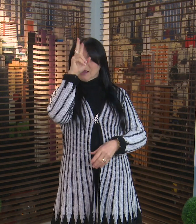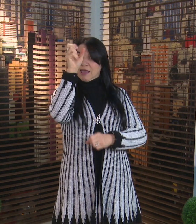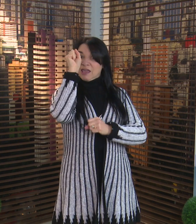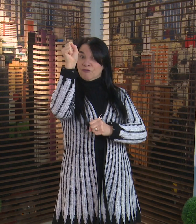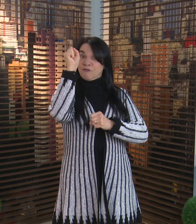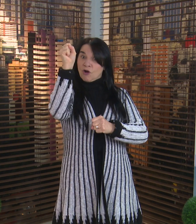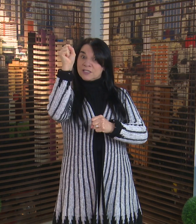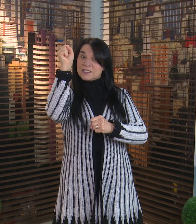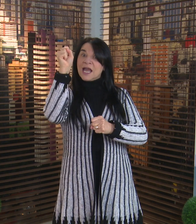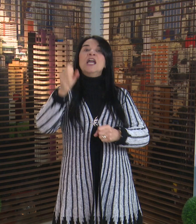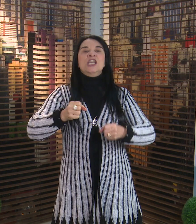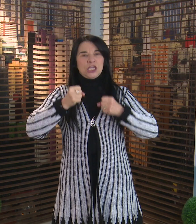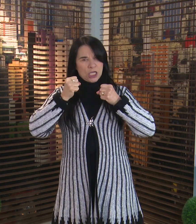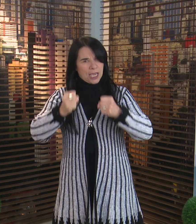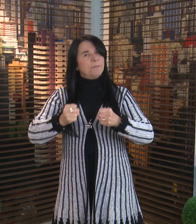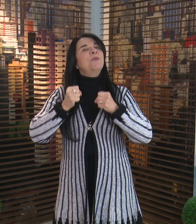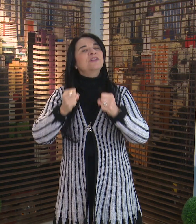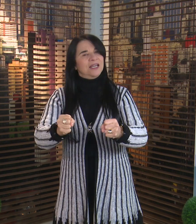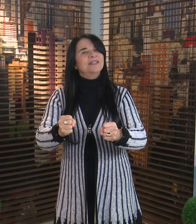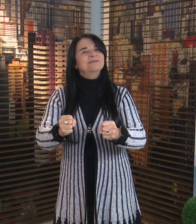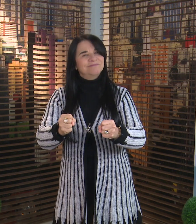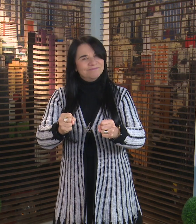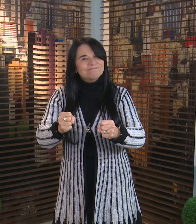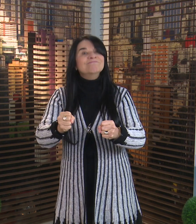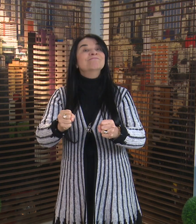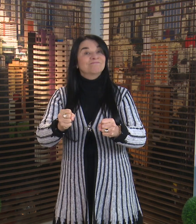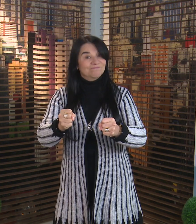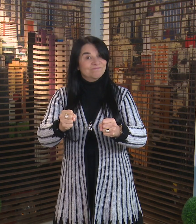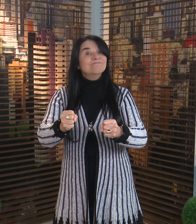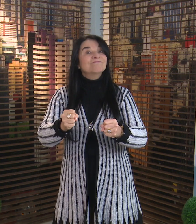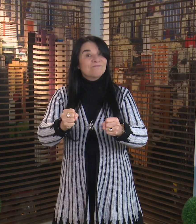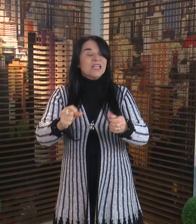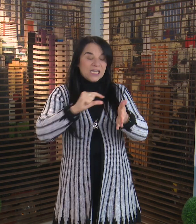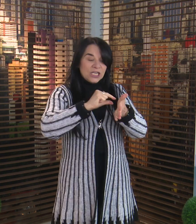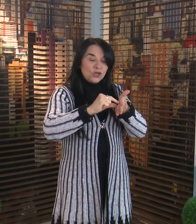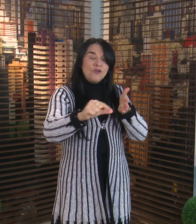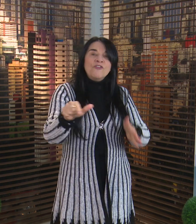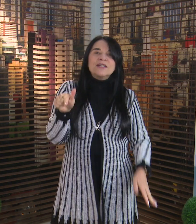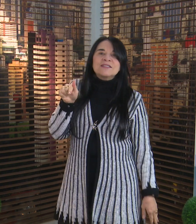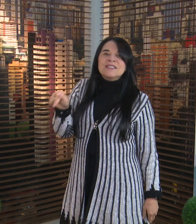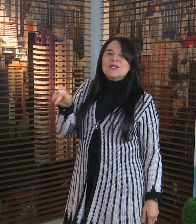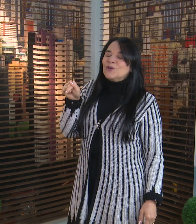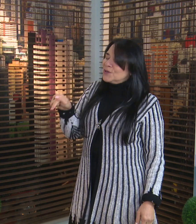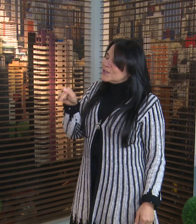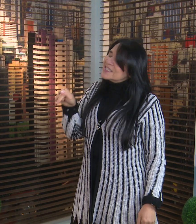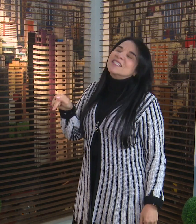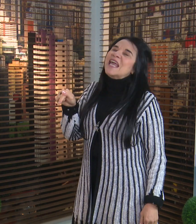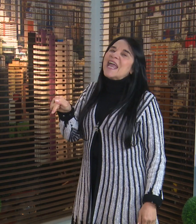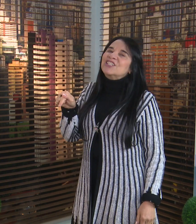em força e em poder. E no versículo 7